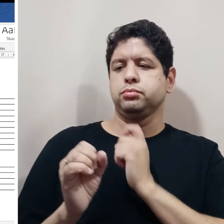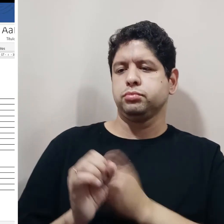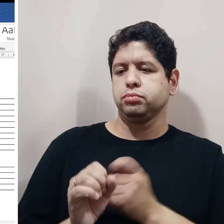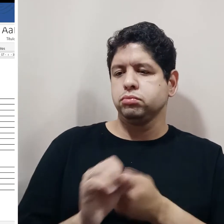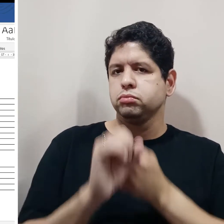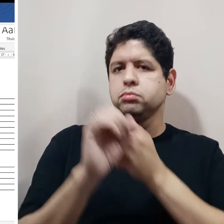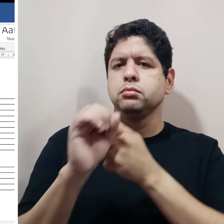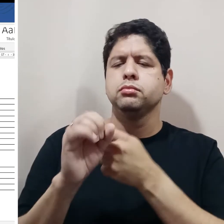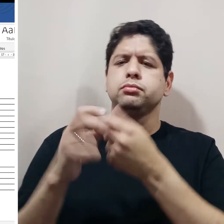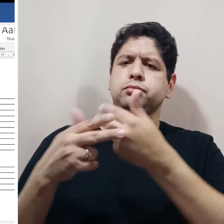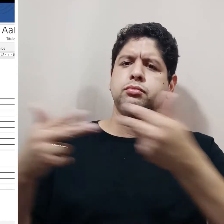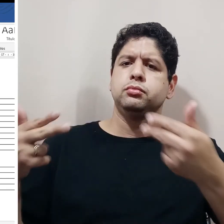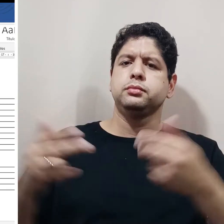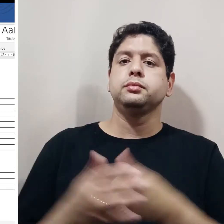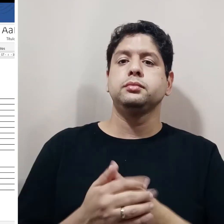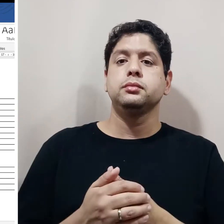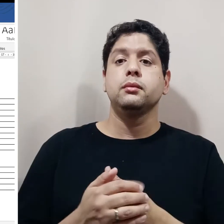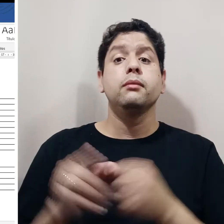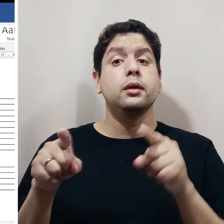produção